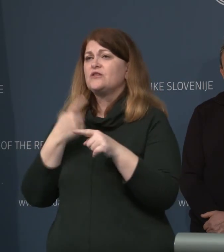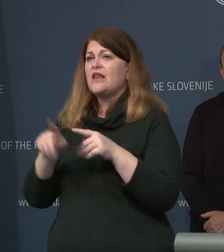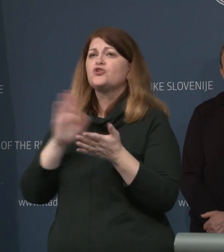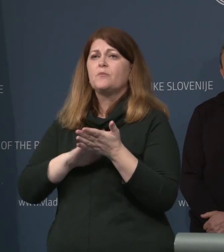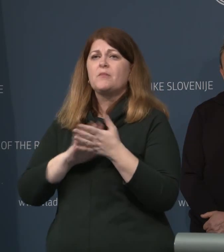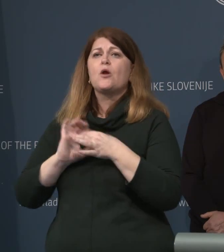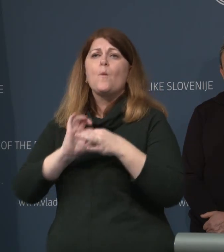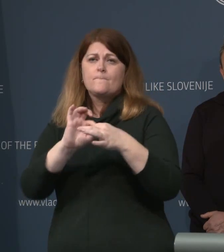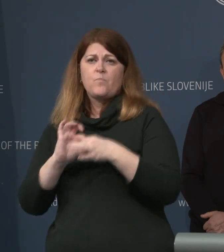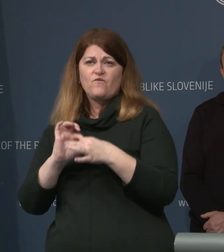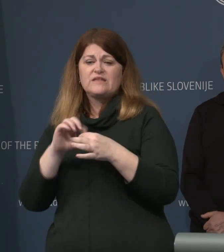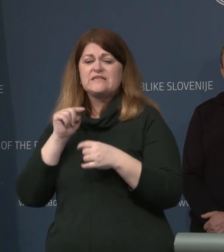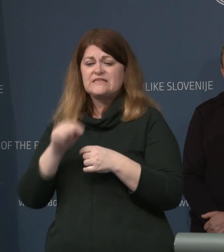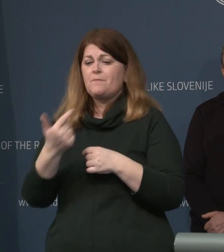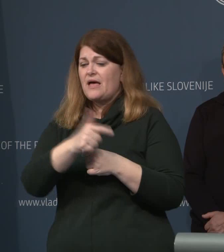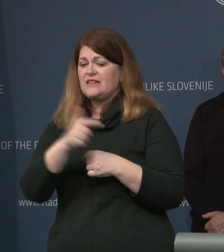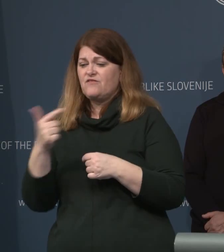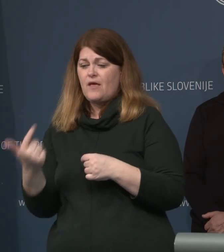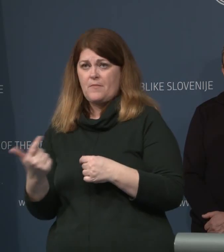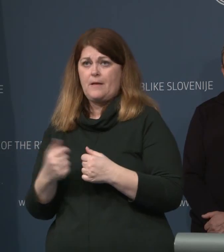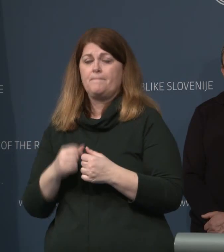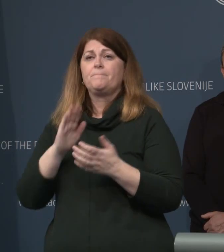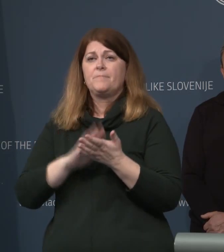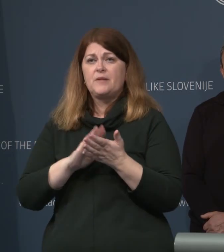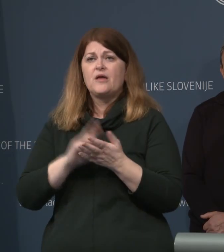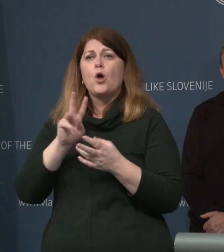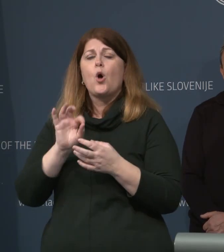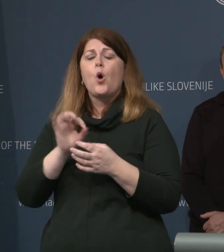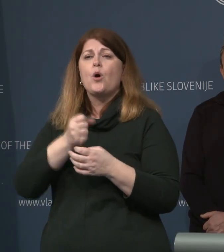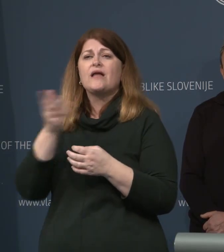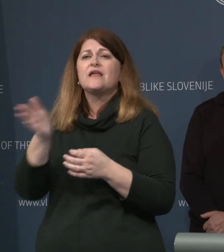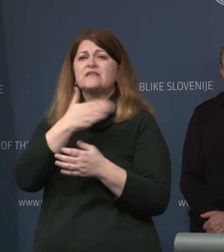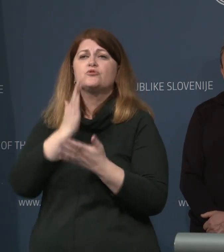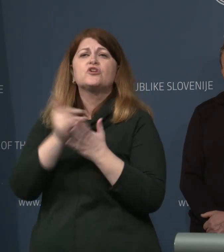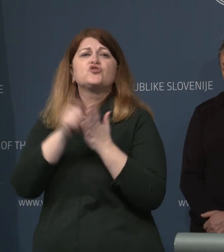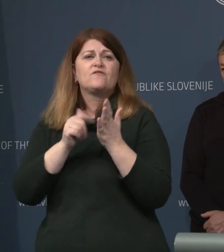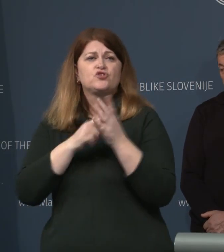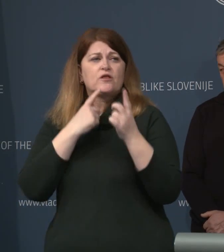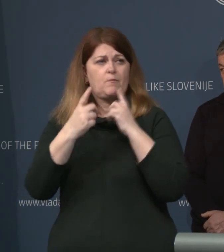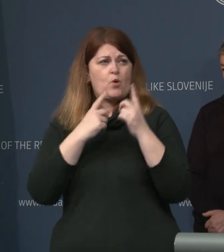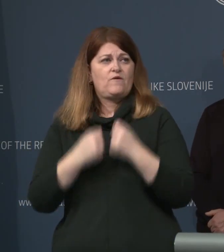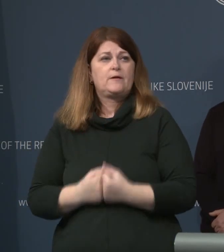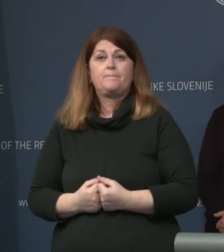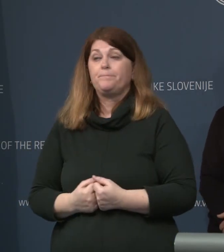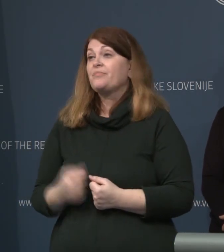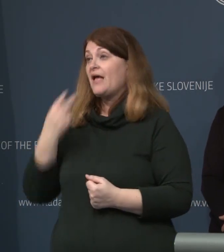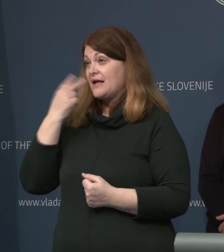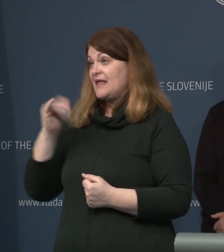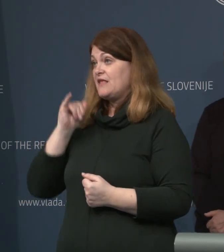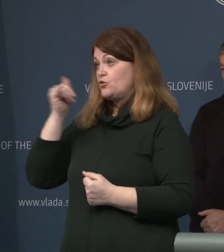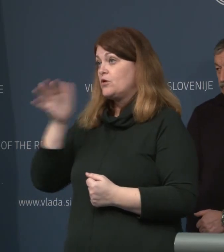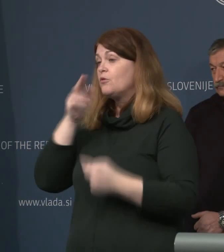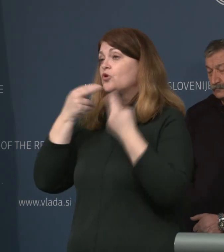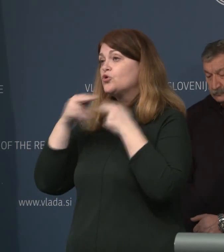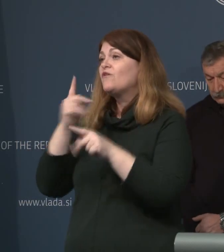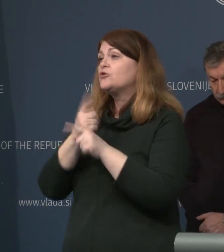primerov povezan z tema dvema indeksnima primerem, s katerimi smo se večkrat pogovarjali. Glede tujine bojo odgovarjali seveda